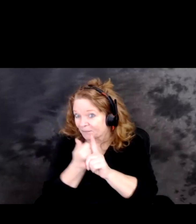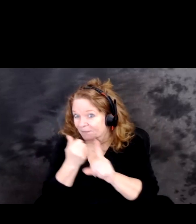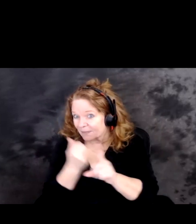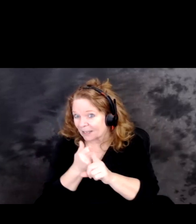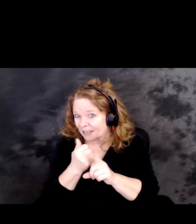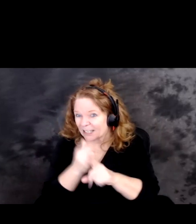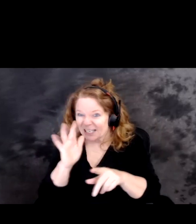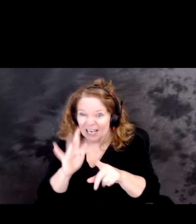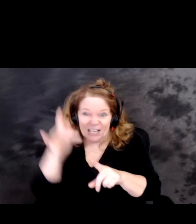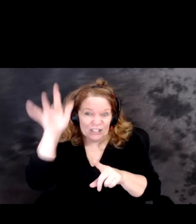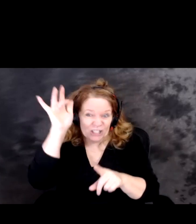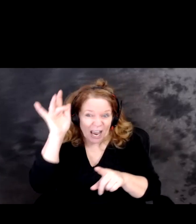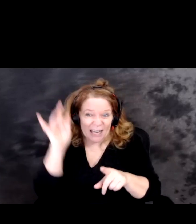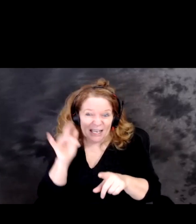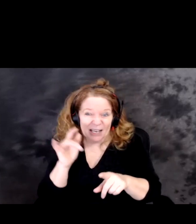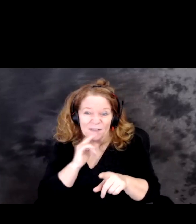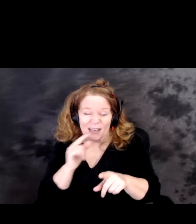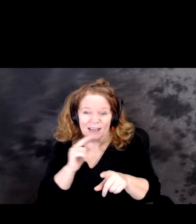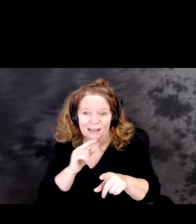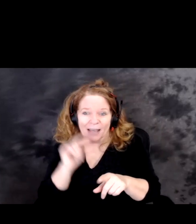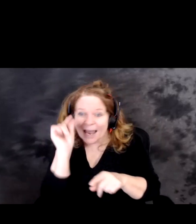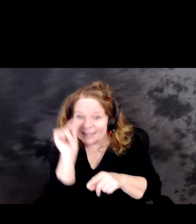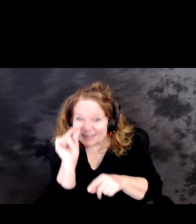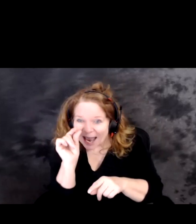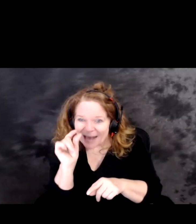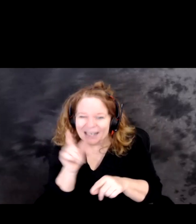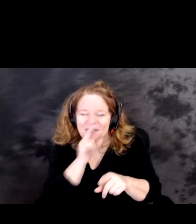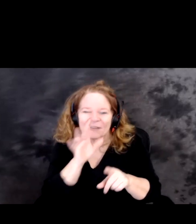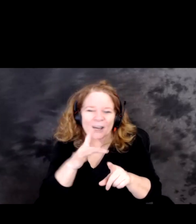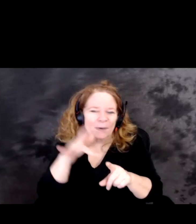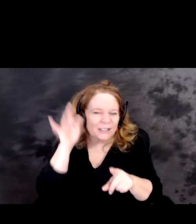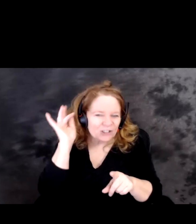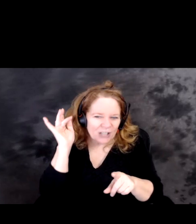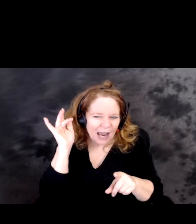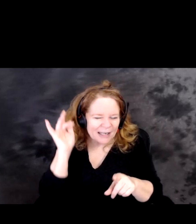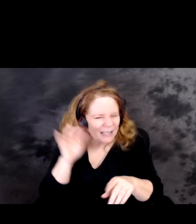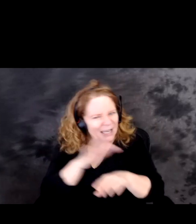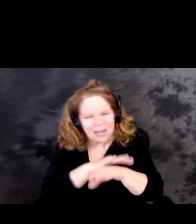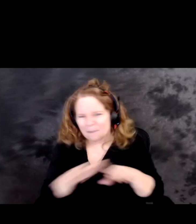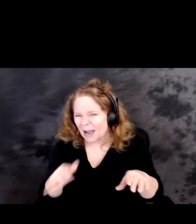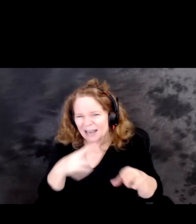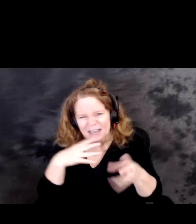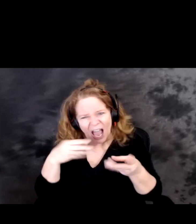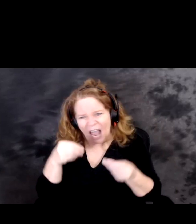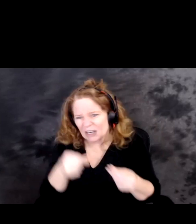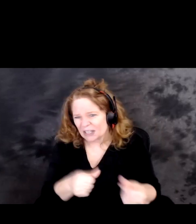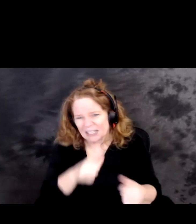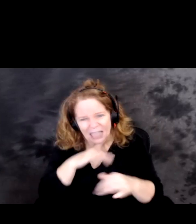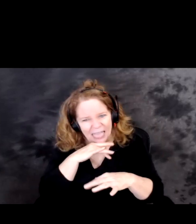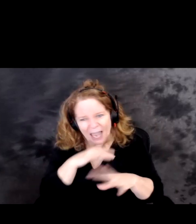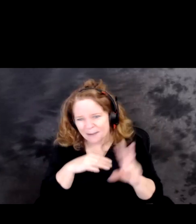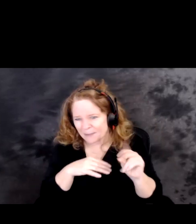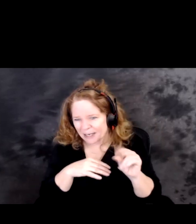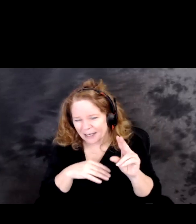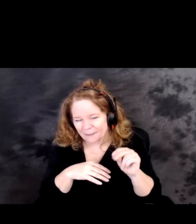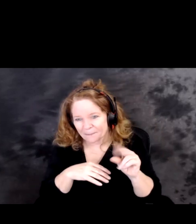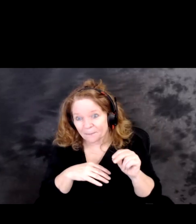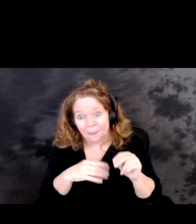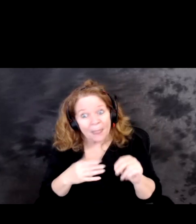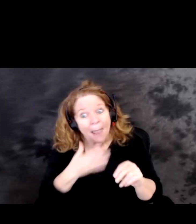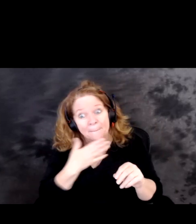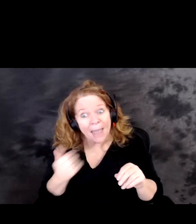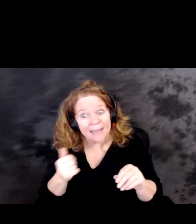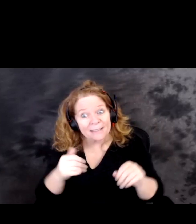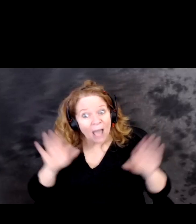es muy brillante y pequeñito. Y no es pegajoso, con alas